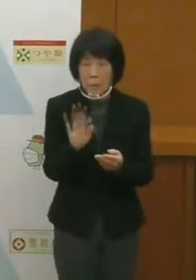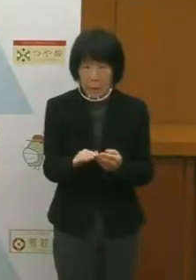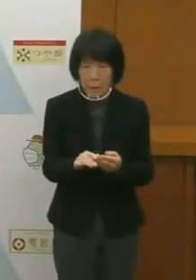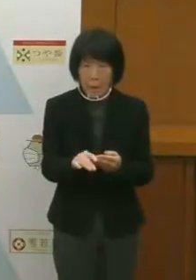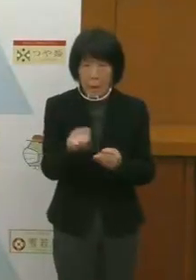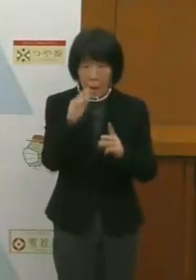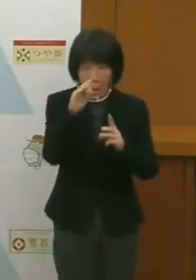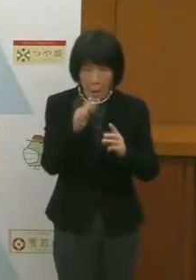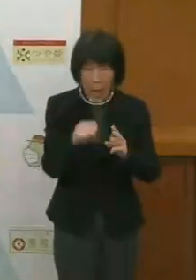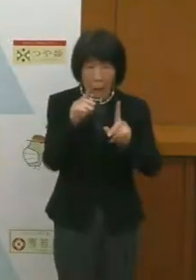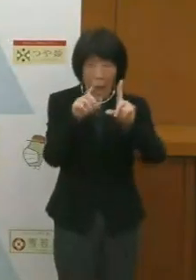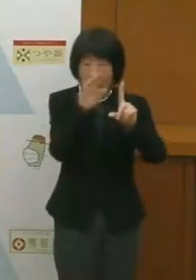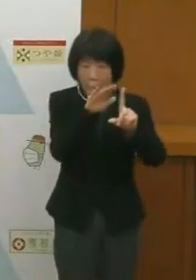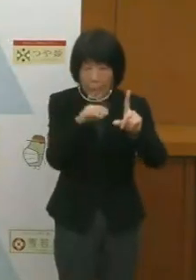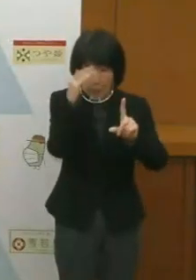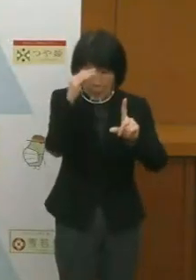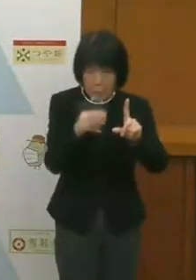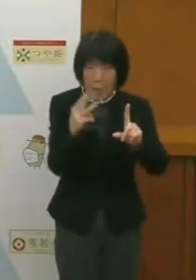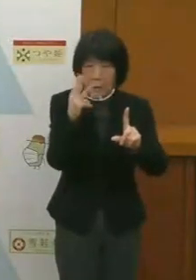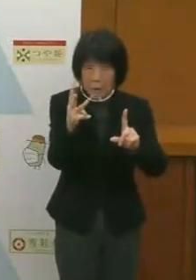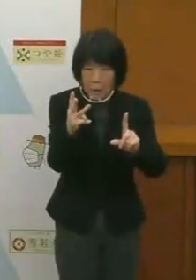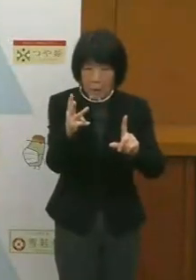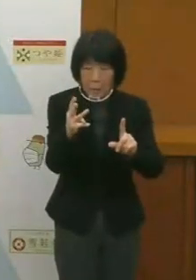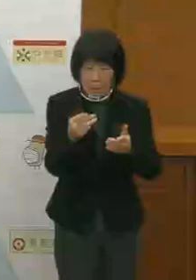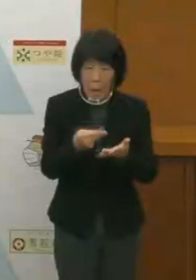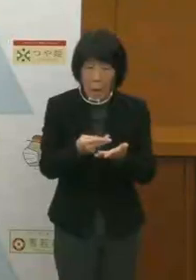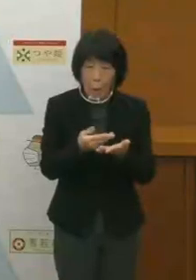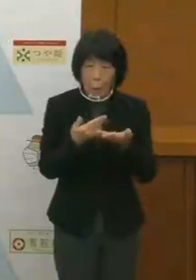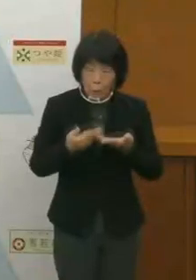レベル3になったんですか。 重症者